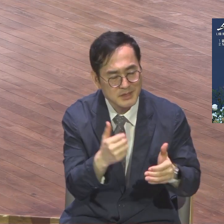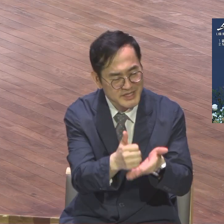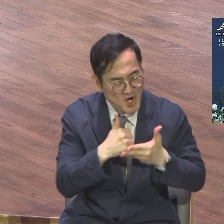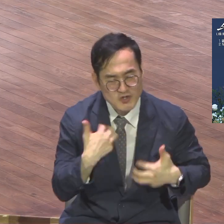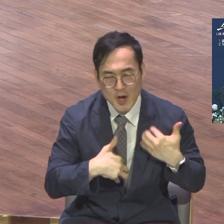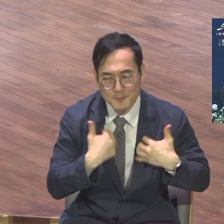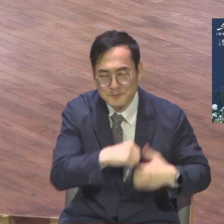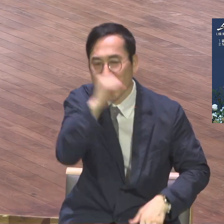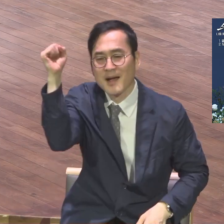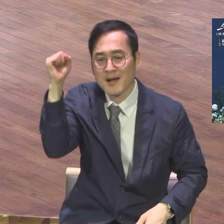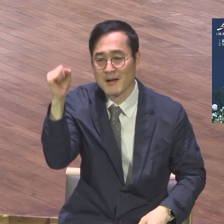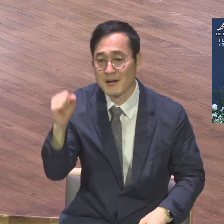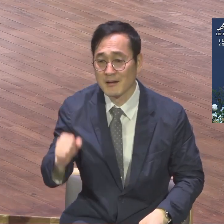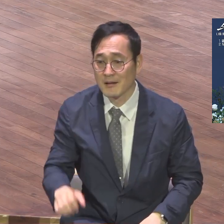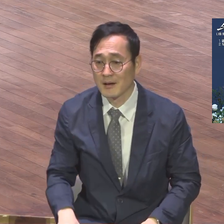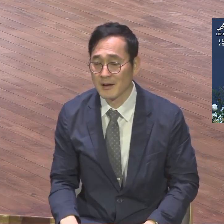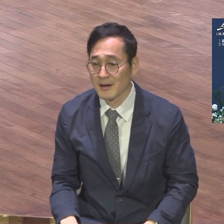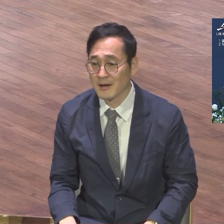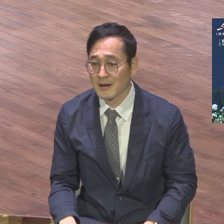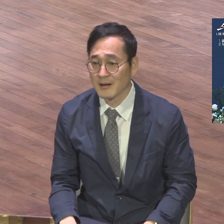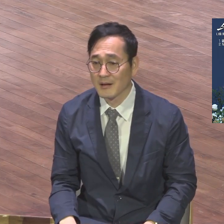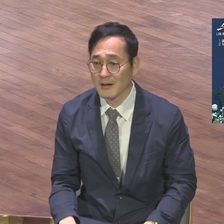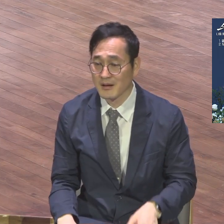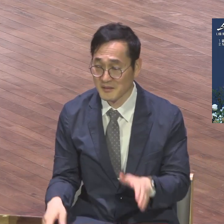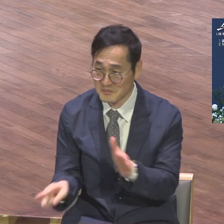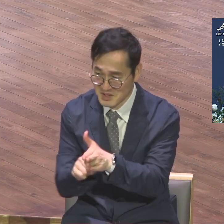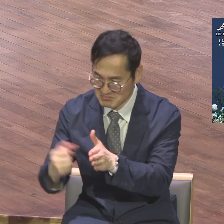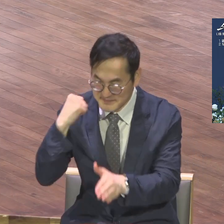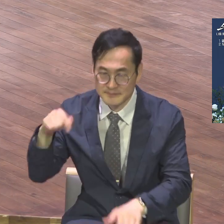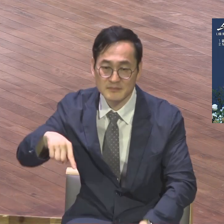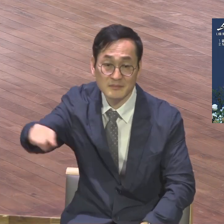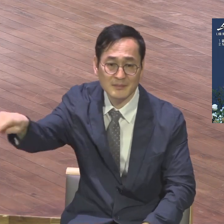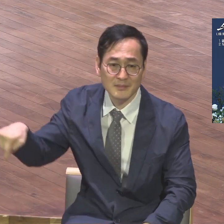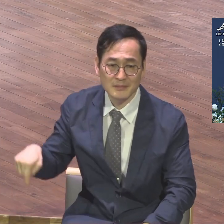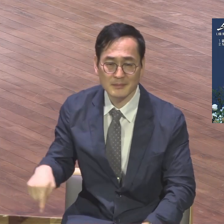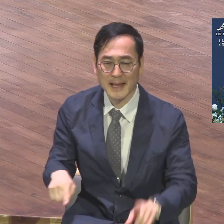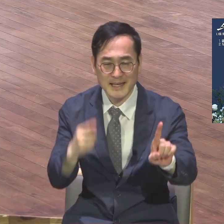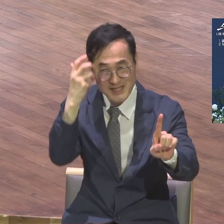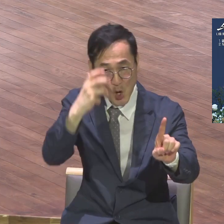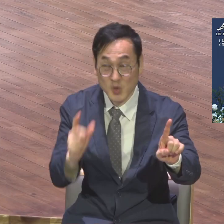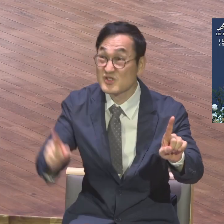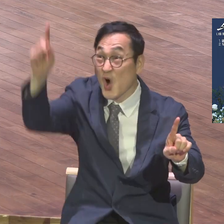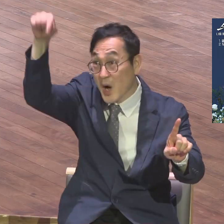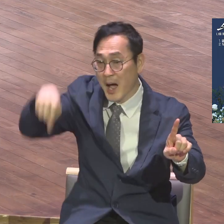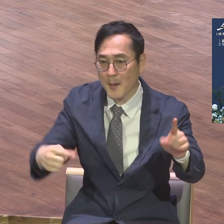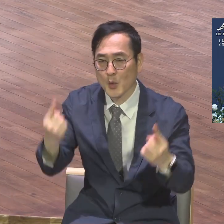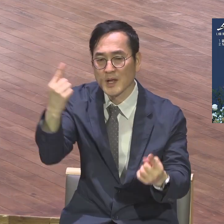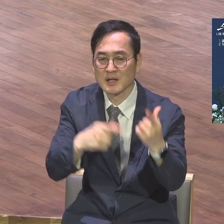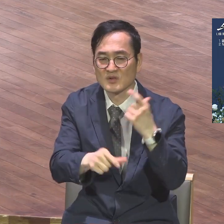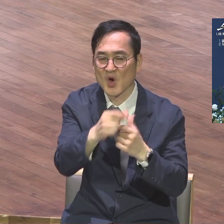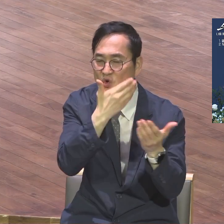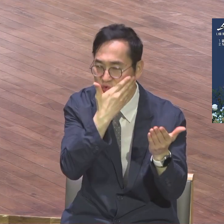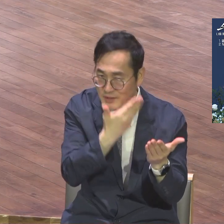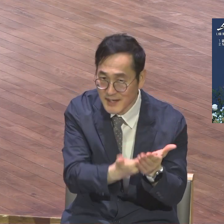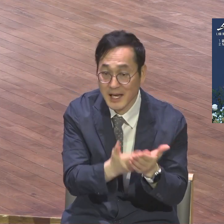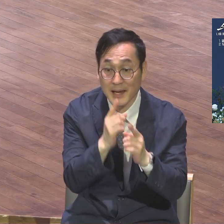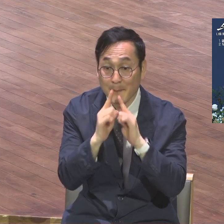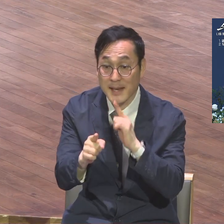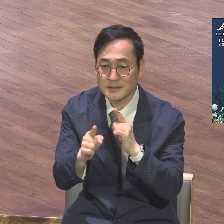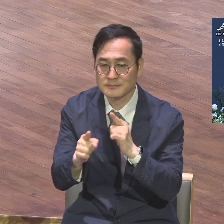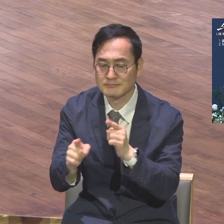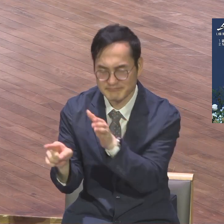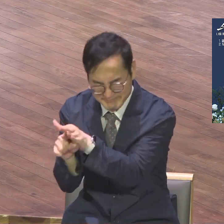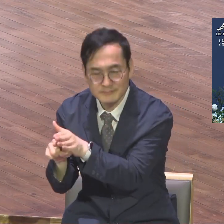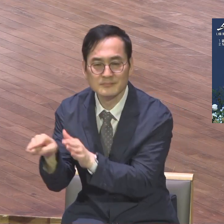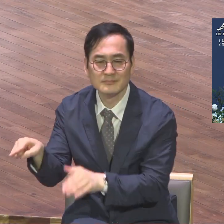그 믿음 없는 사람 절대 못합니다. 한 영혼이 천하보다 귀하다는 것을 못 느끼는 사람은 권력전도 친정 안